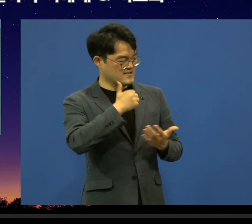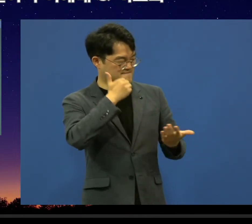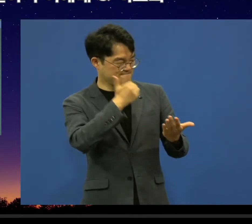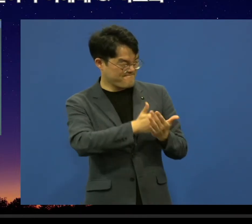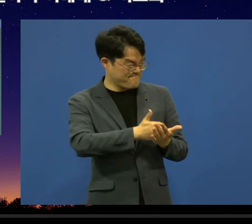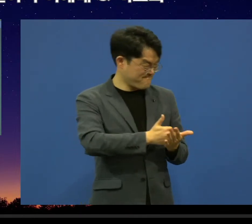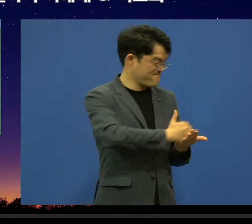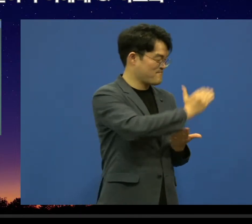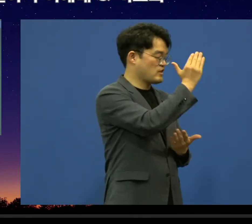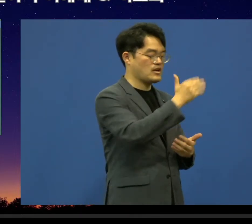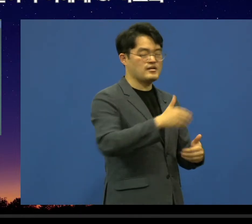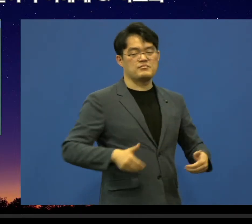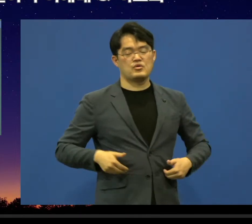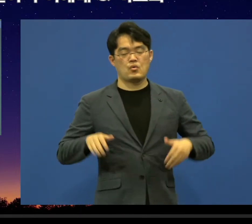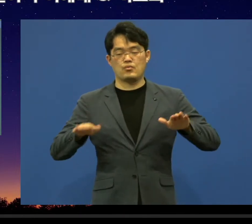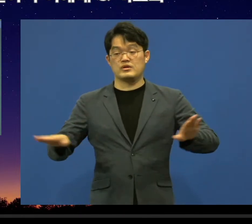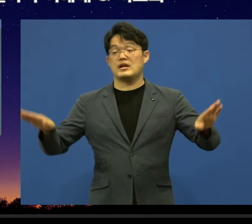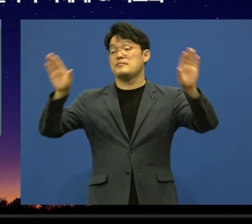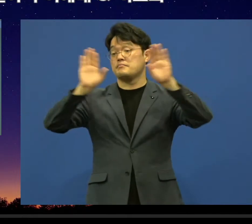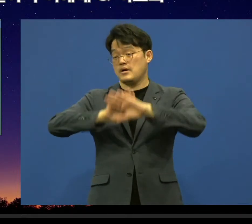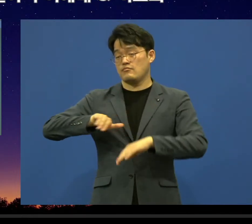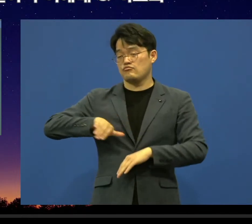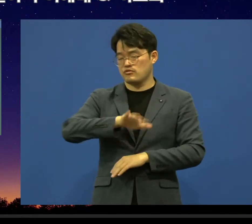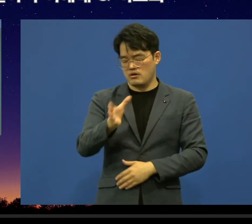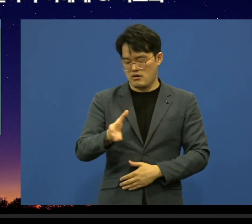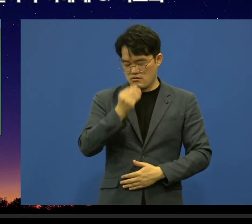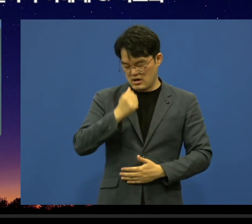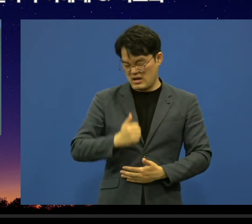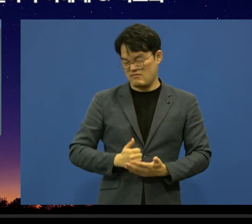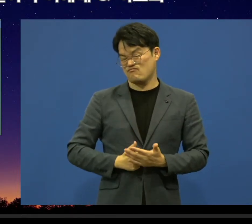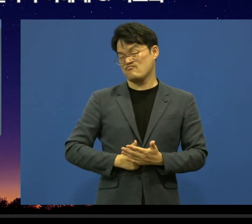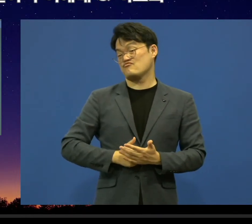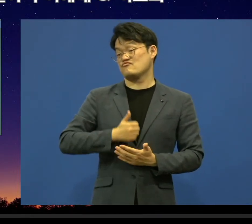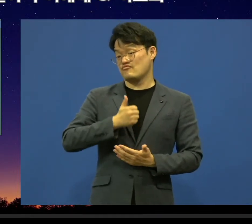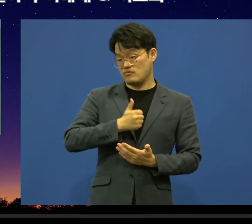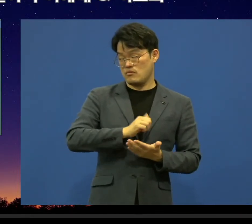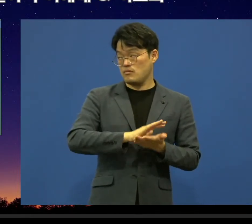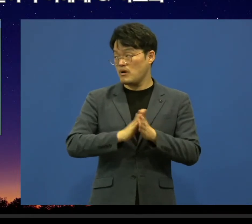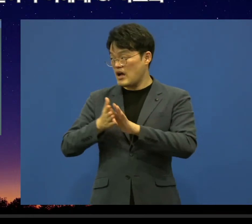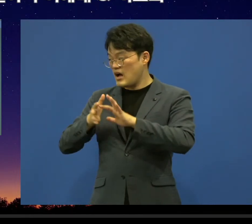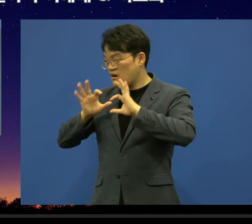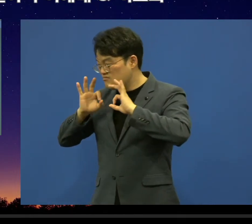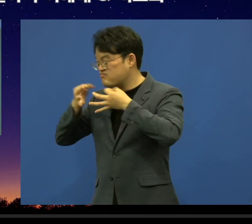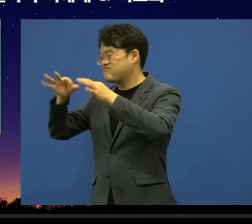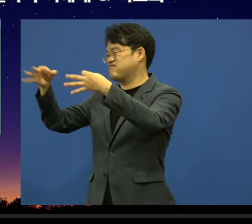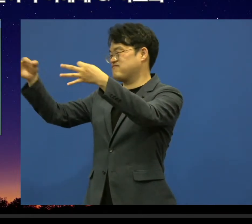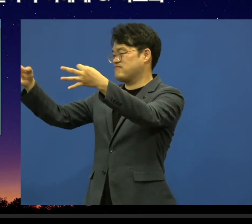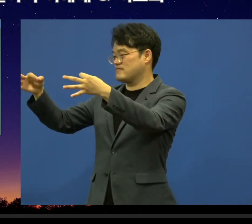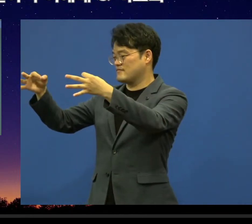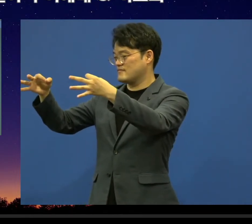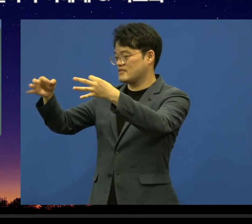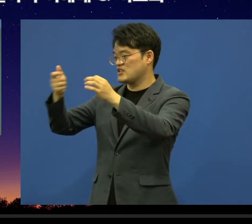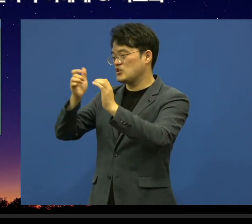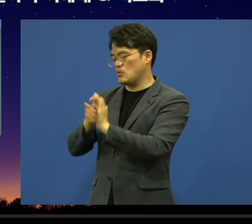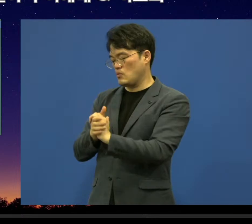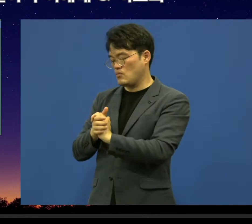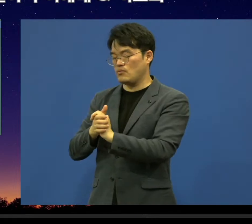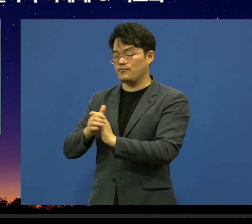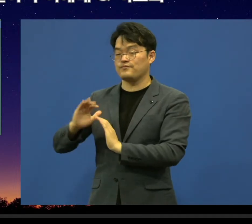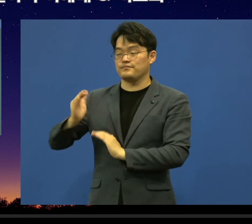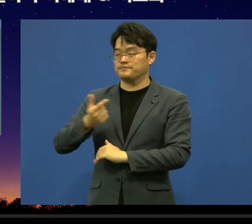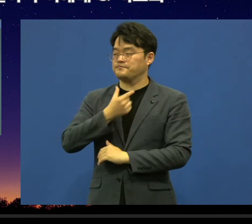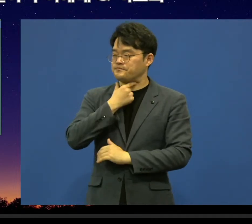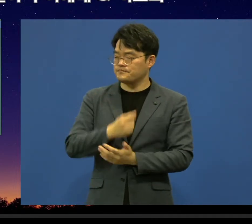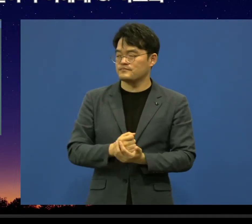돼요. 오늘 이 밤 우리의 거룩한 분노가 부르짖는 기도가 되기를 바라요. 골리앗이 넘어지며